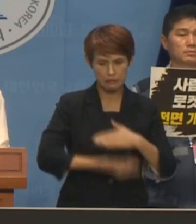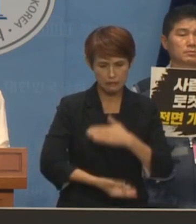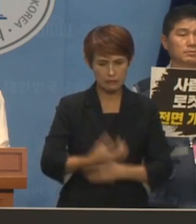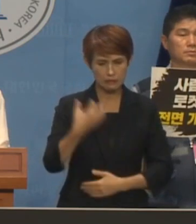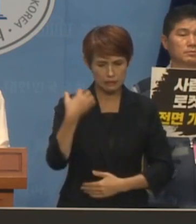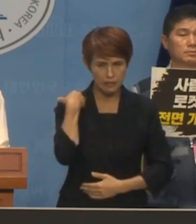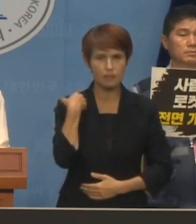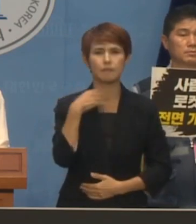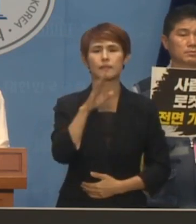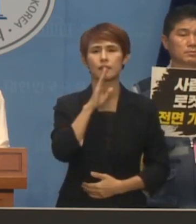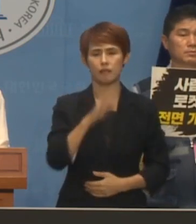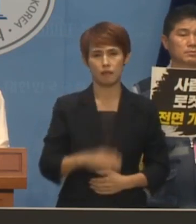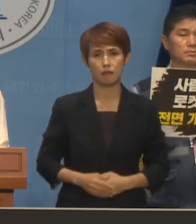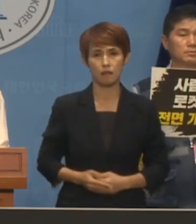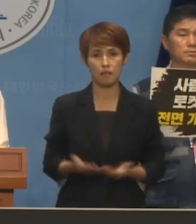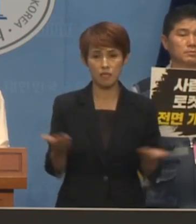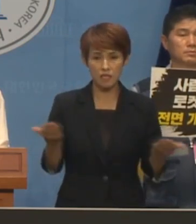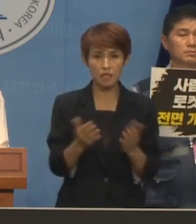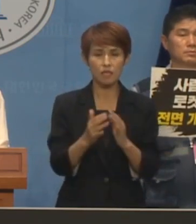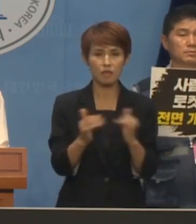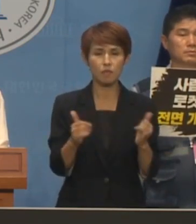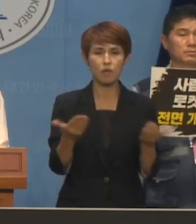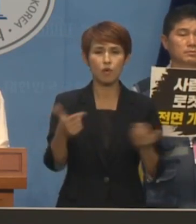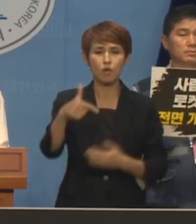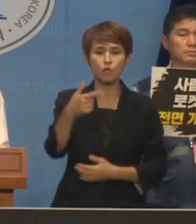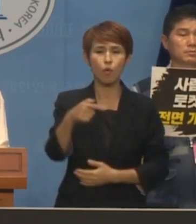노동자들이 스스로 나서 노무